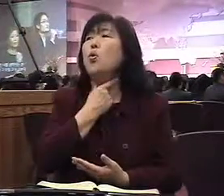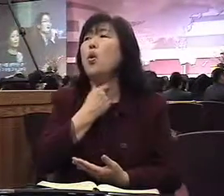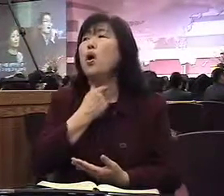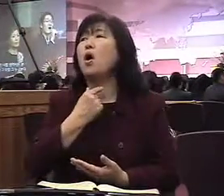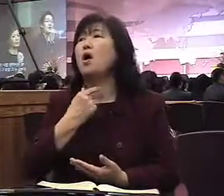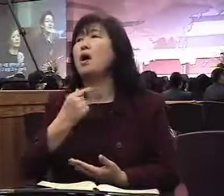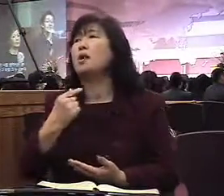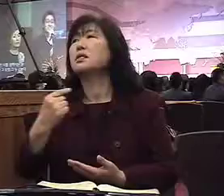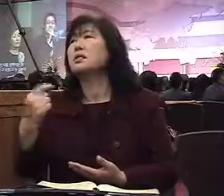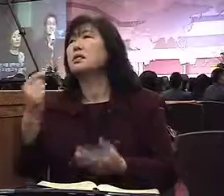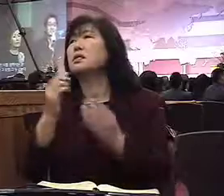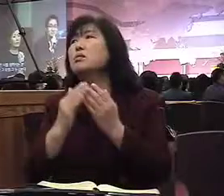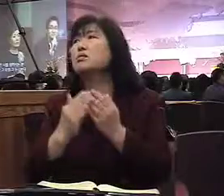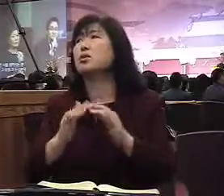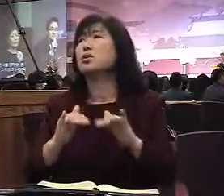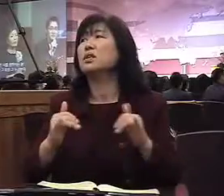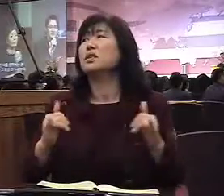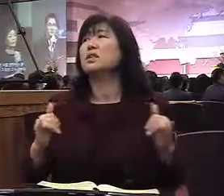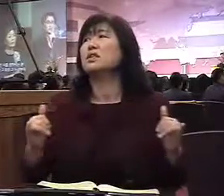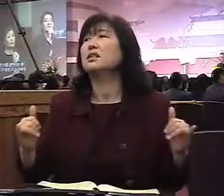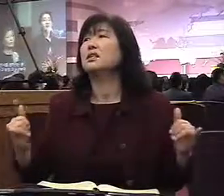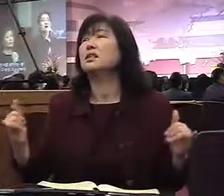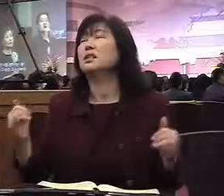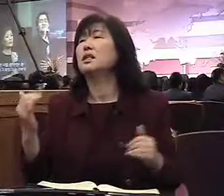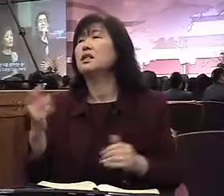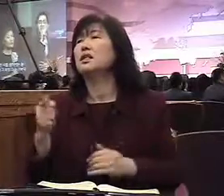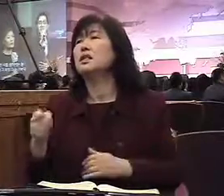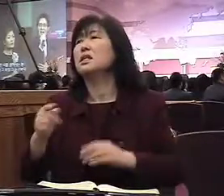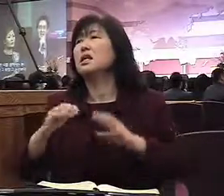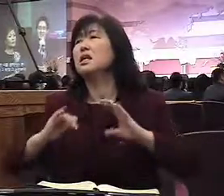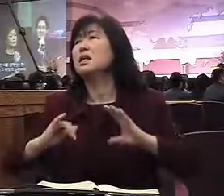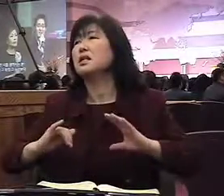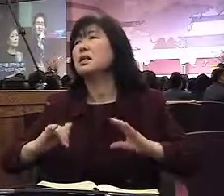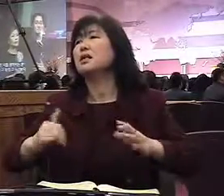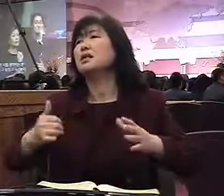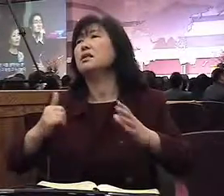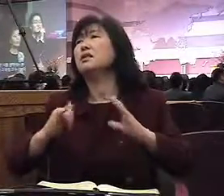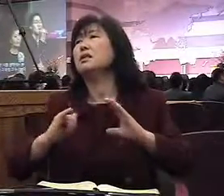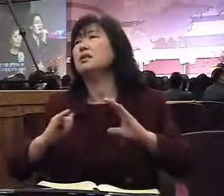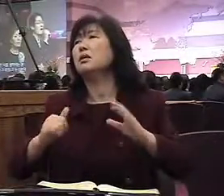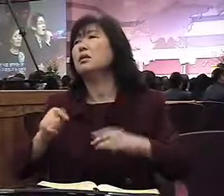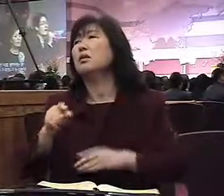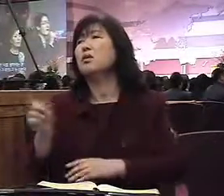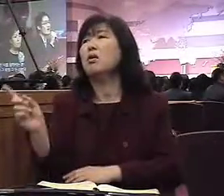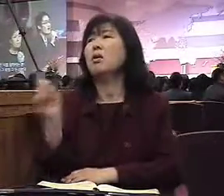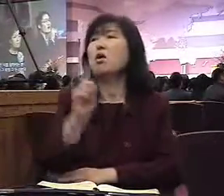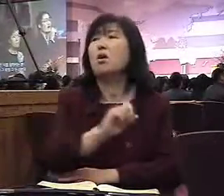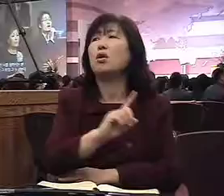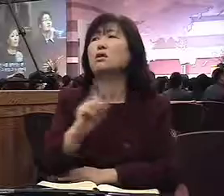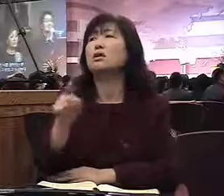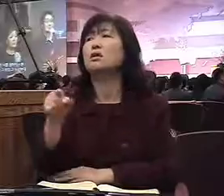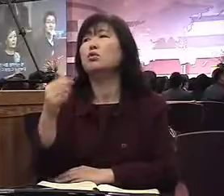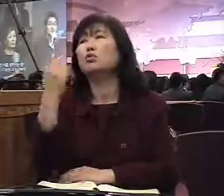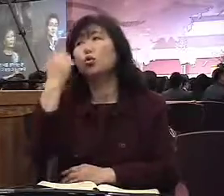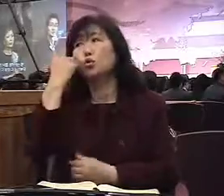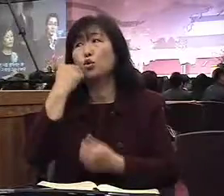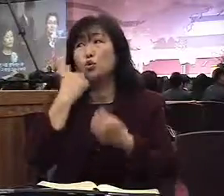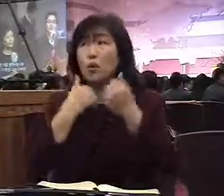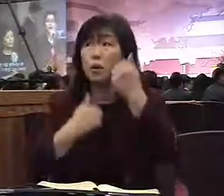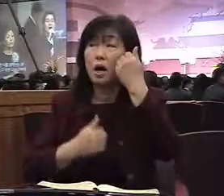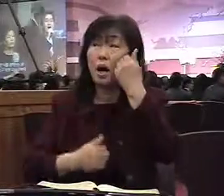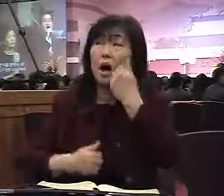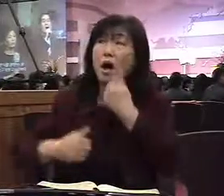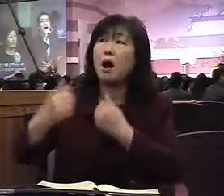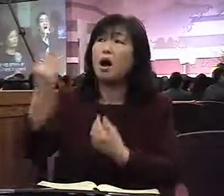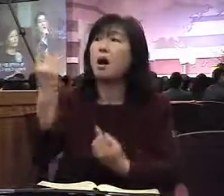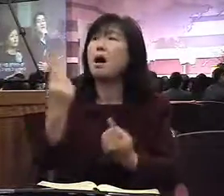너를 원하시는 분, 이 세상 그 무엇 그